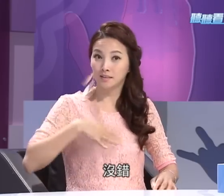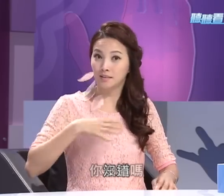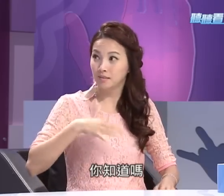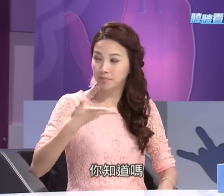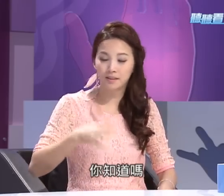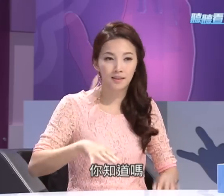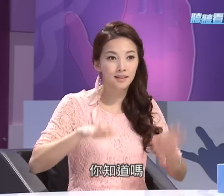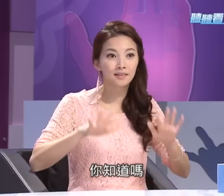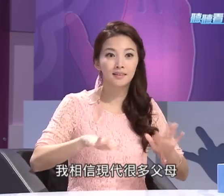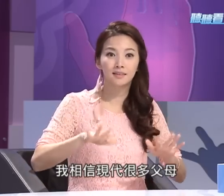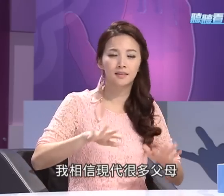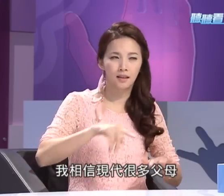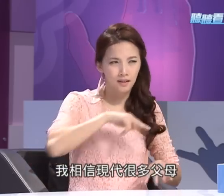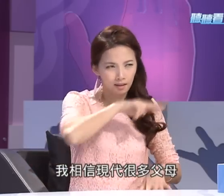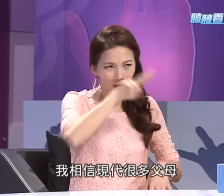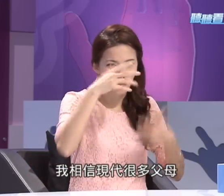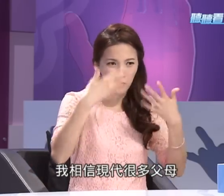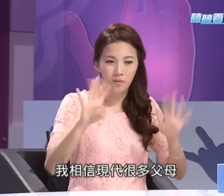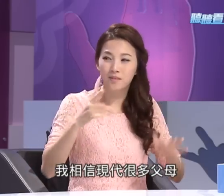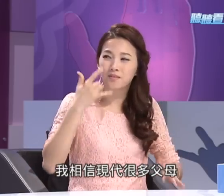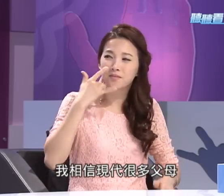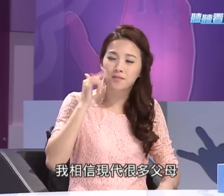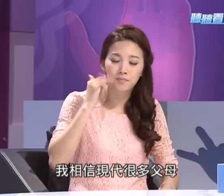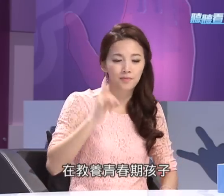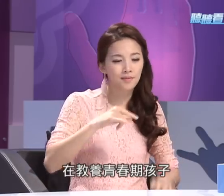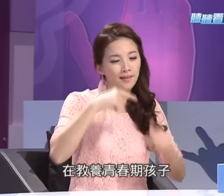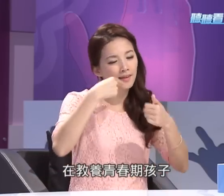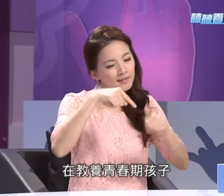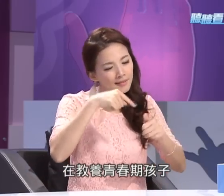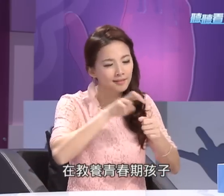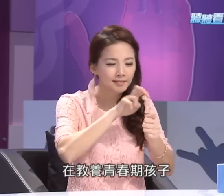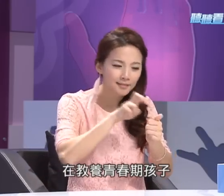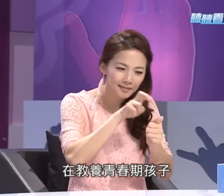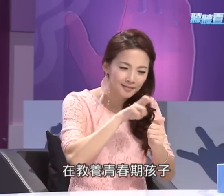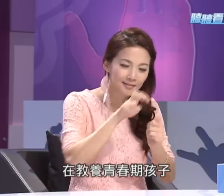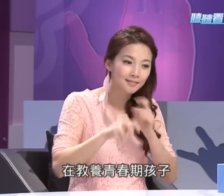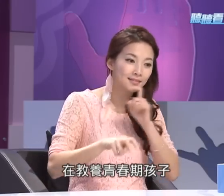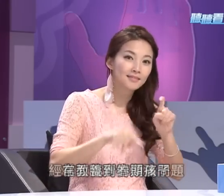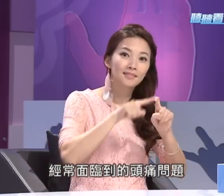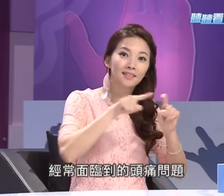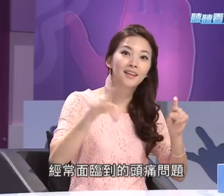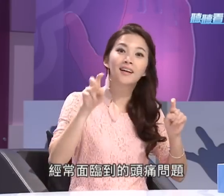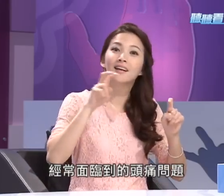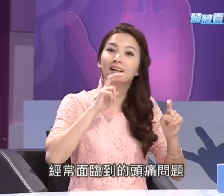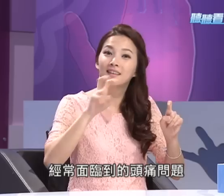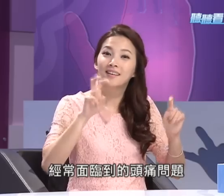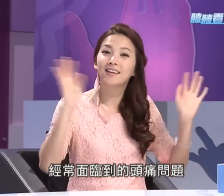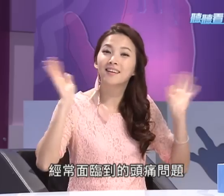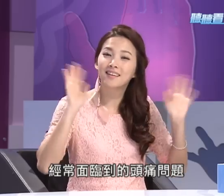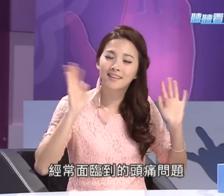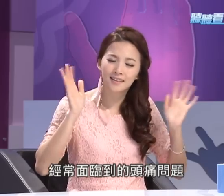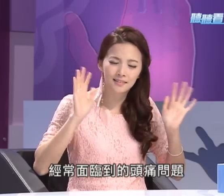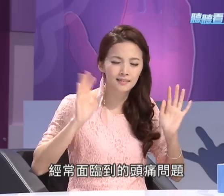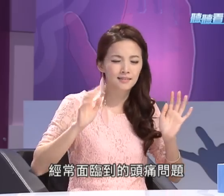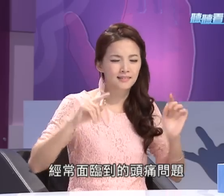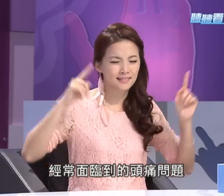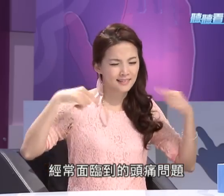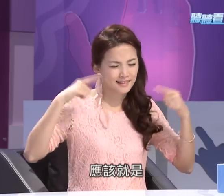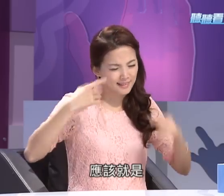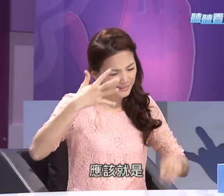你知道吗？我相信现代很多父母在教养青春期孩子经常面临到的头痛问题，应该就